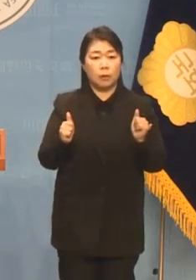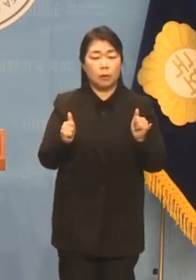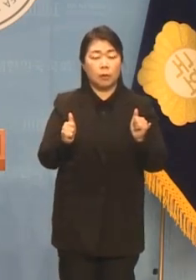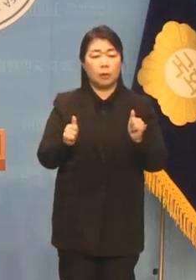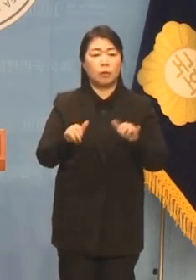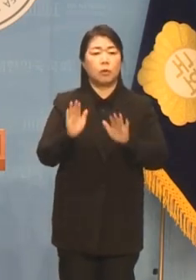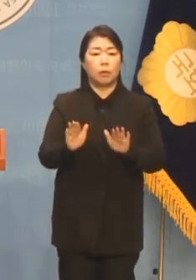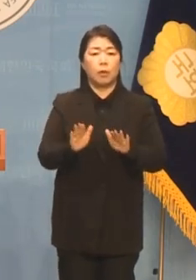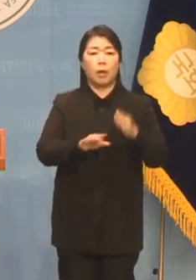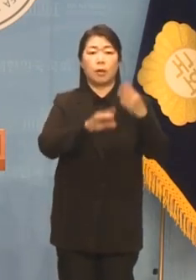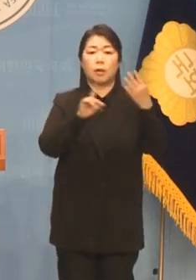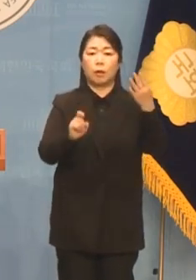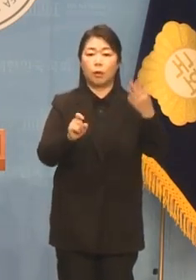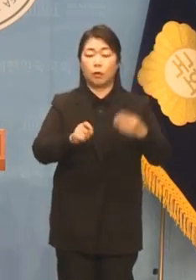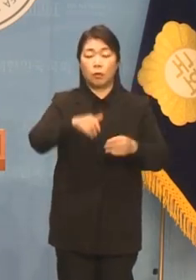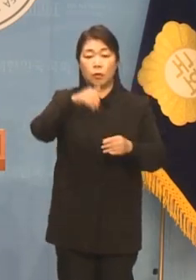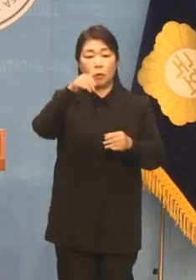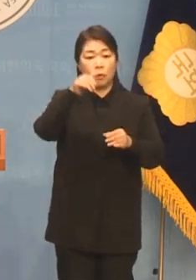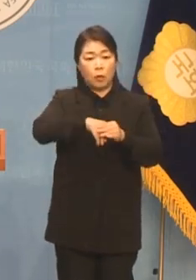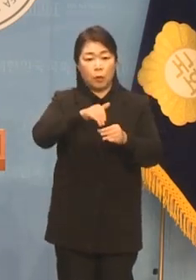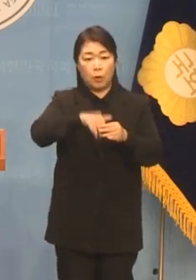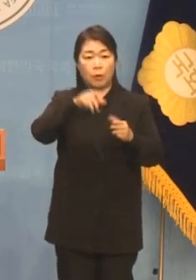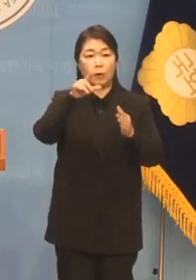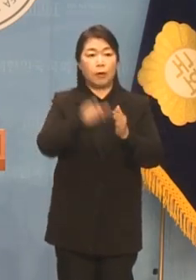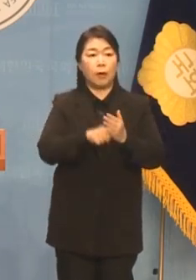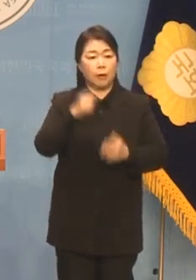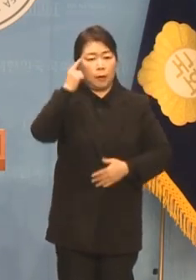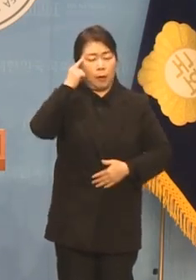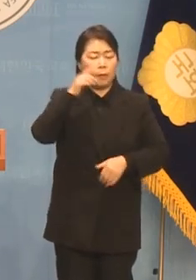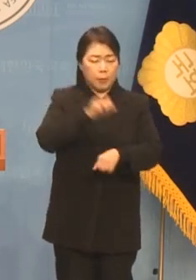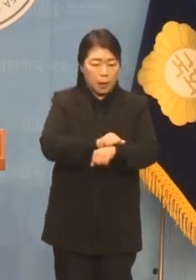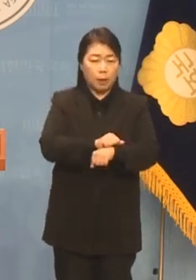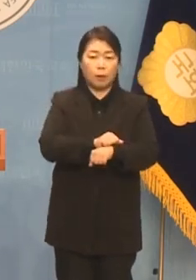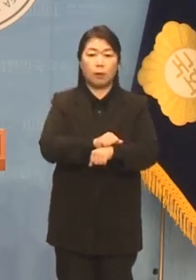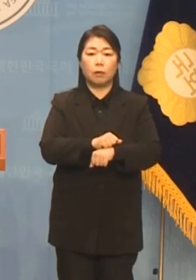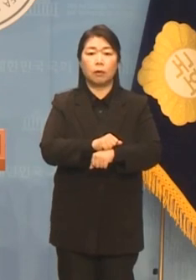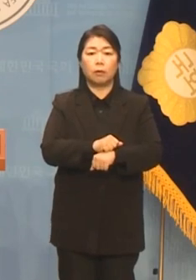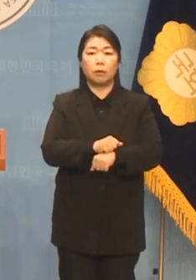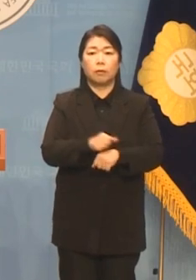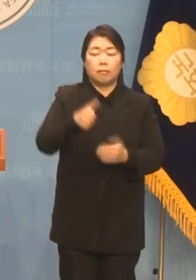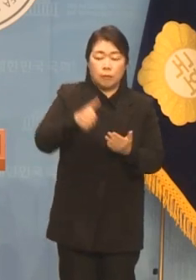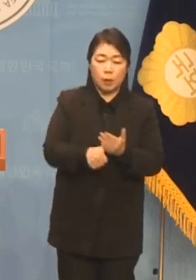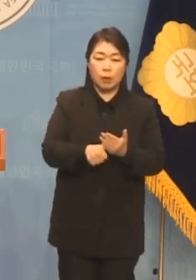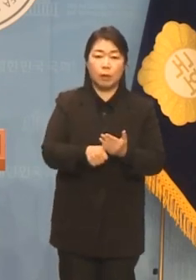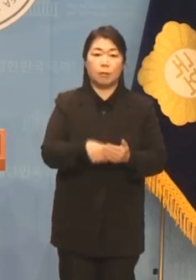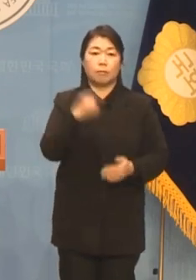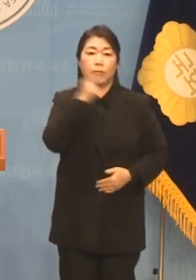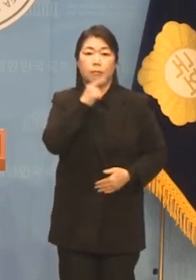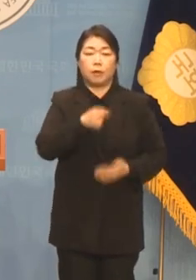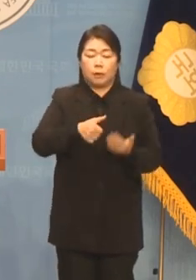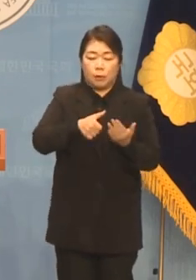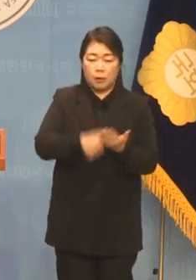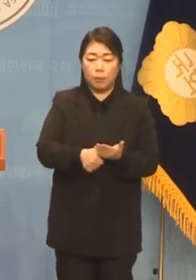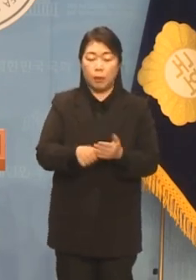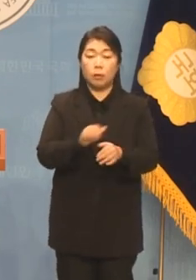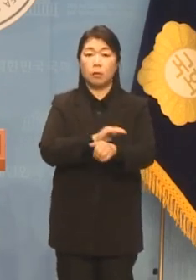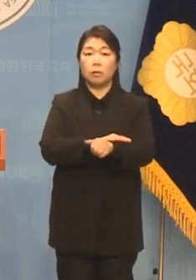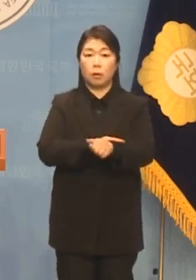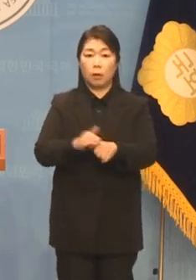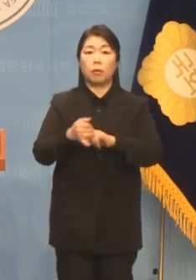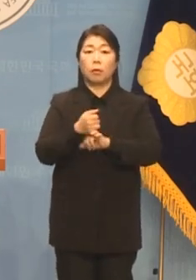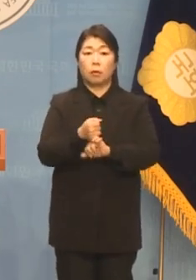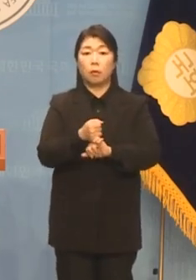410 총선에서 현명한 판단과 엄중한 심판이 꼭 이루어질